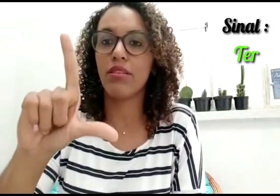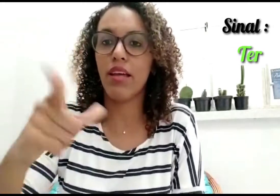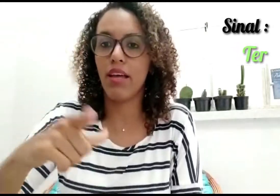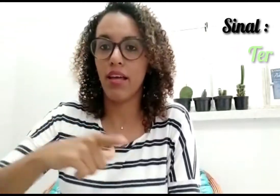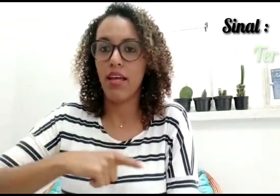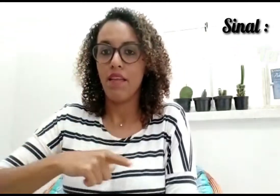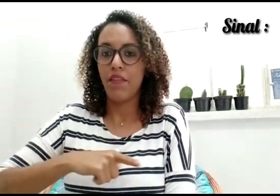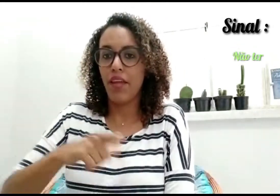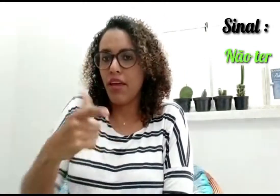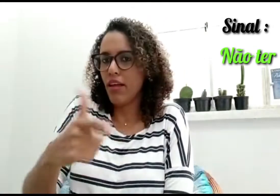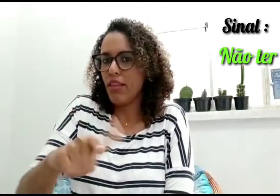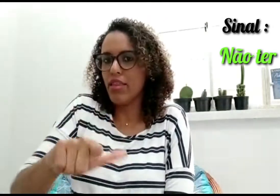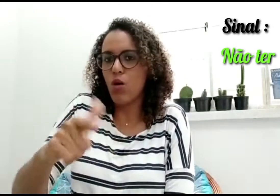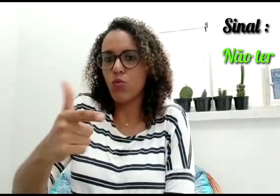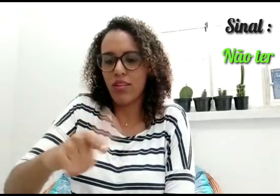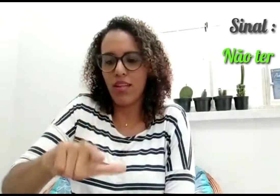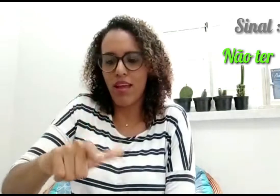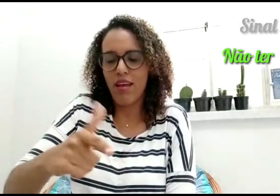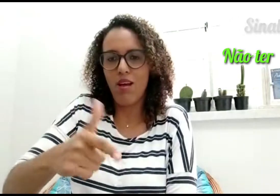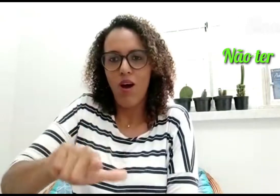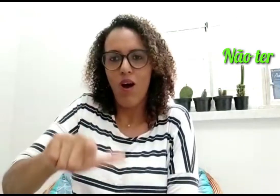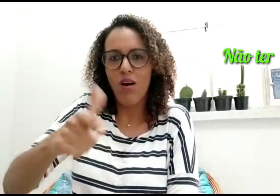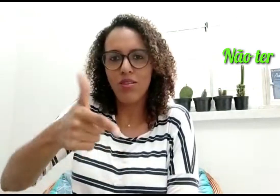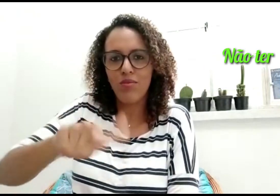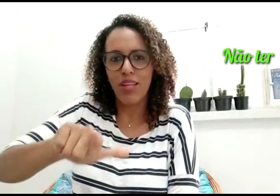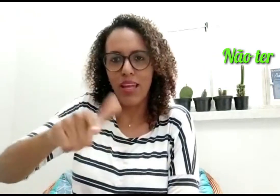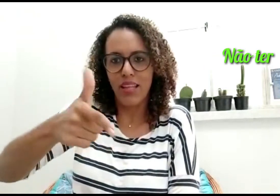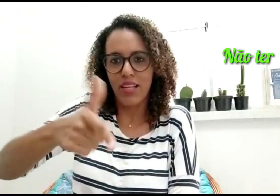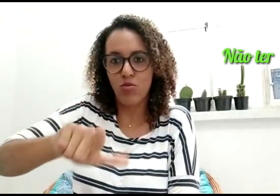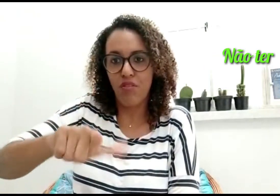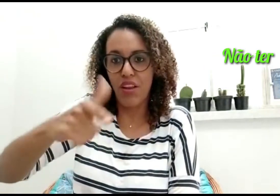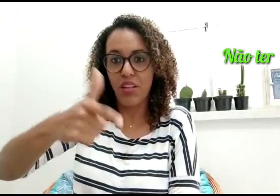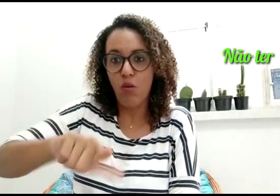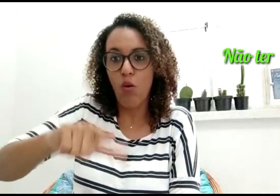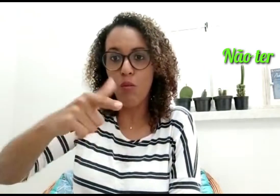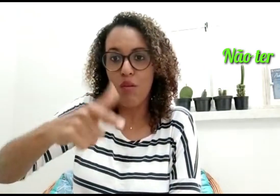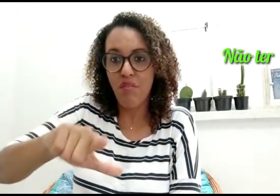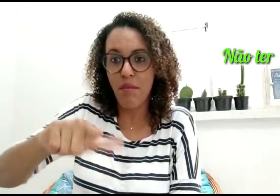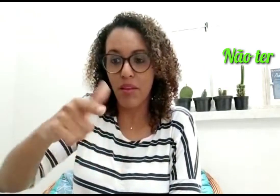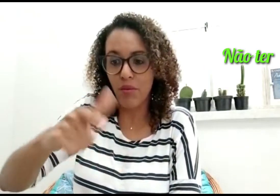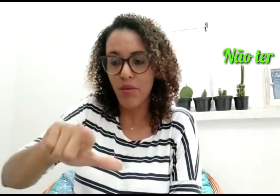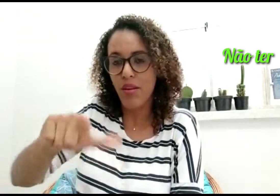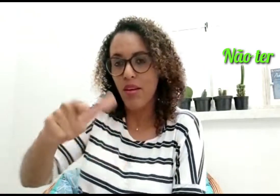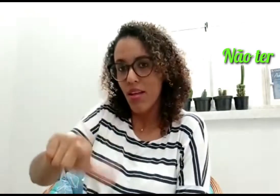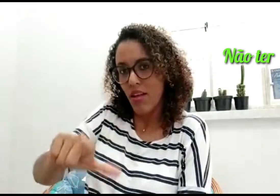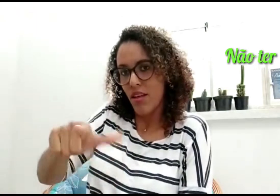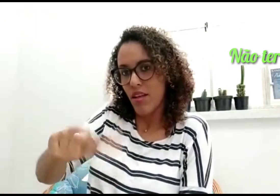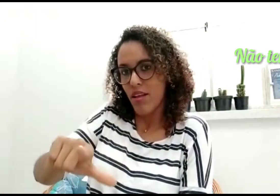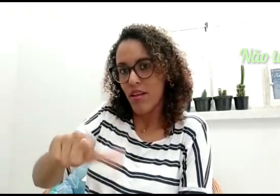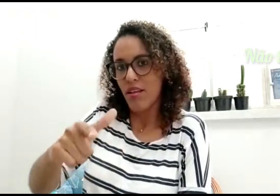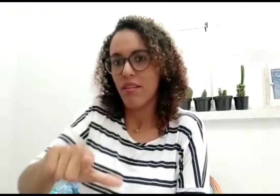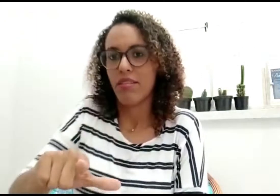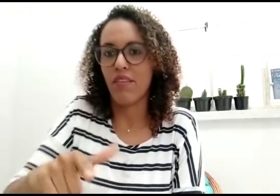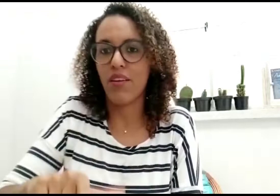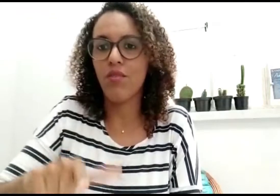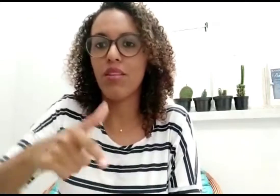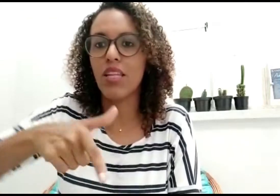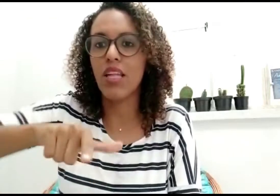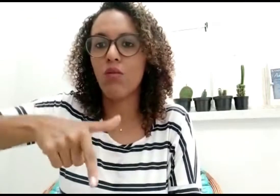T. T, não T. Olha o não ter na sua frente com um movimento, tá vendo? De não